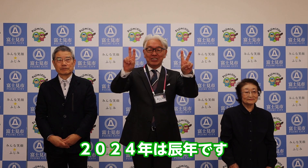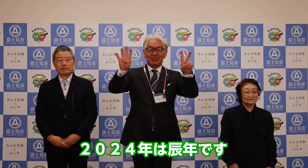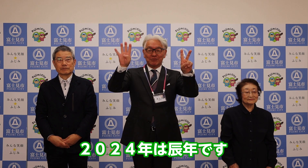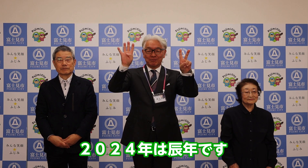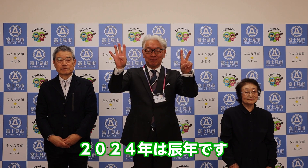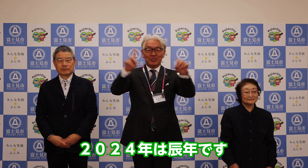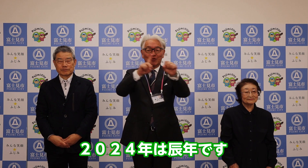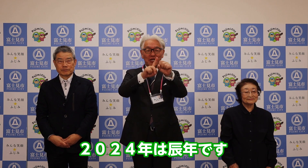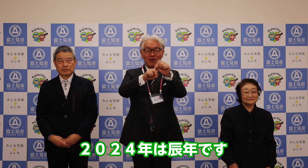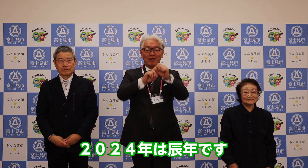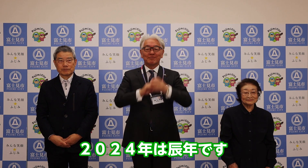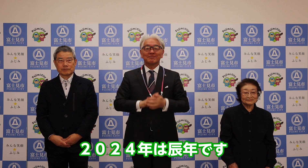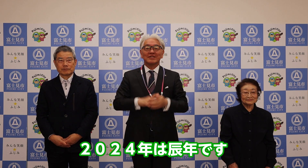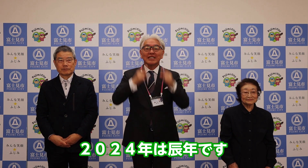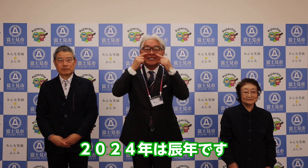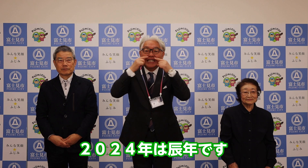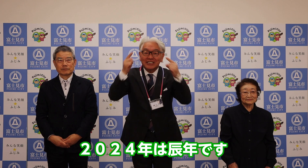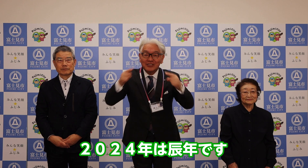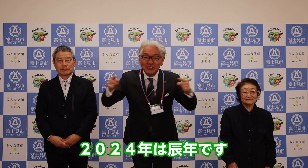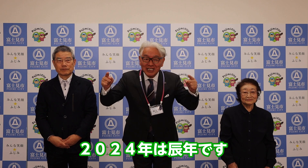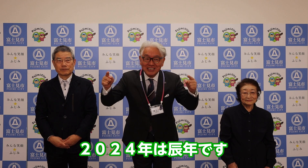2024年は辰年です。